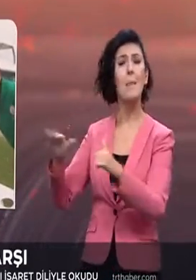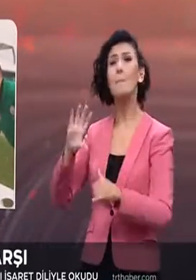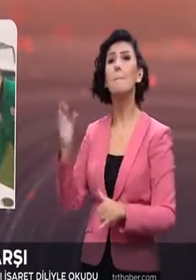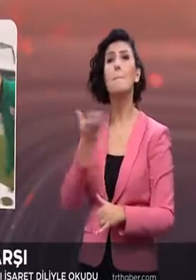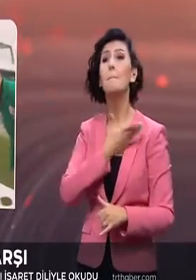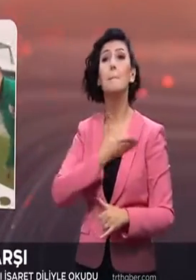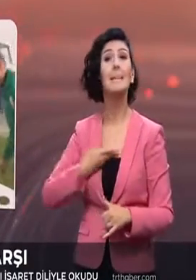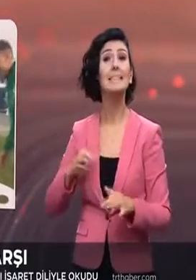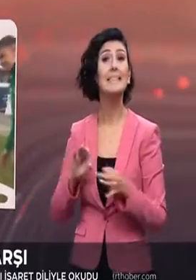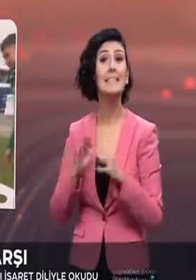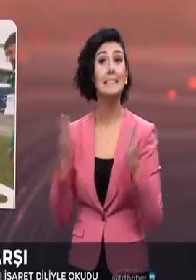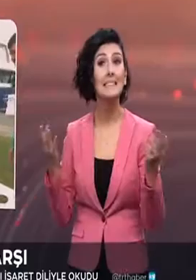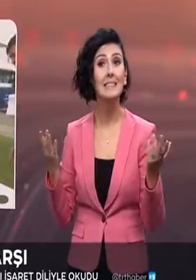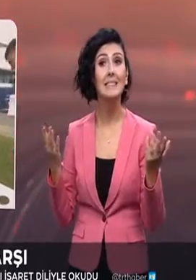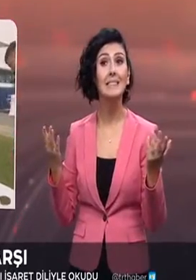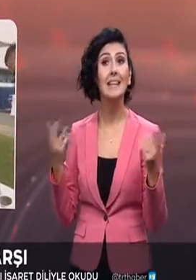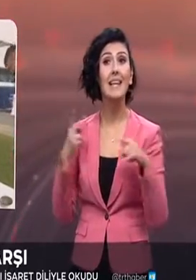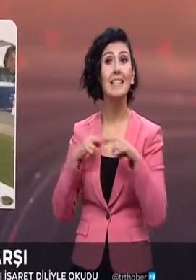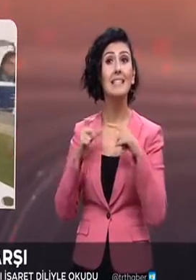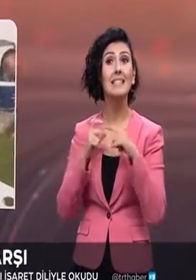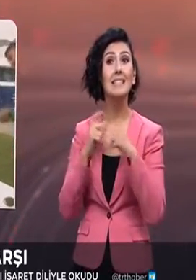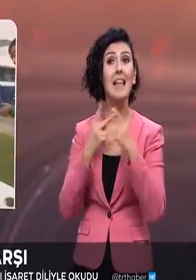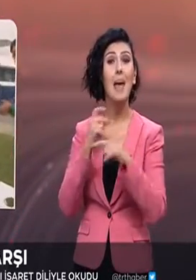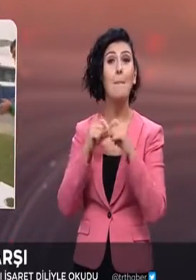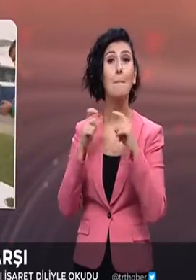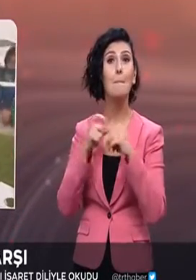hangisini daha çok sevdin? Zeybek oyunu.